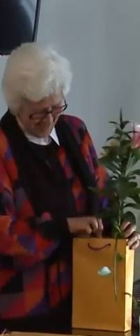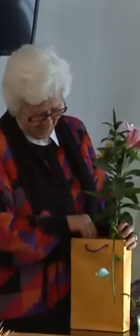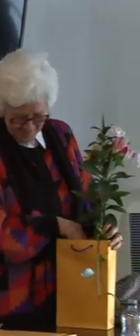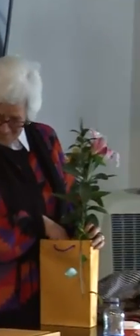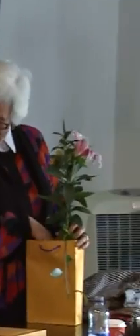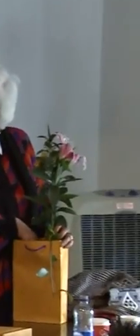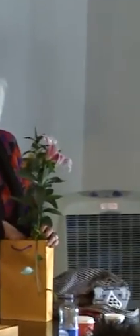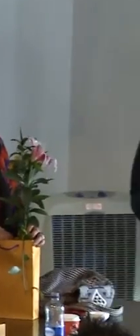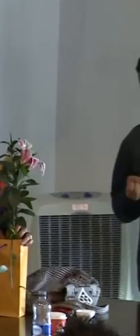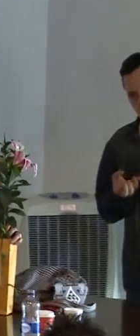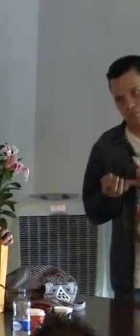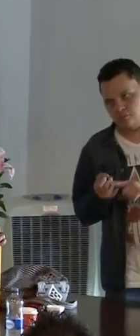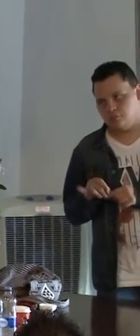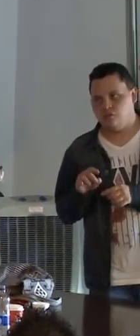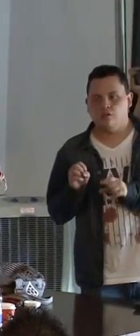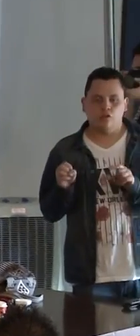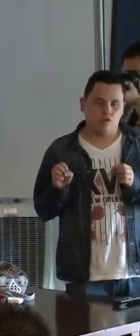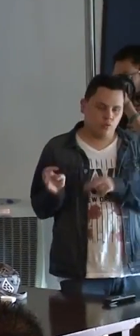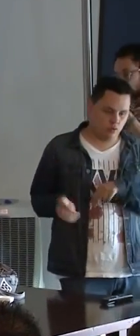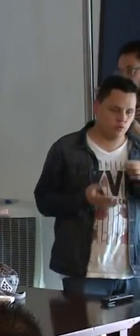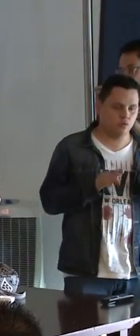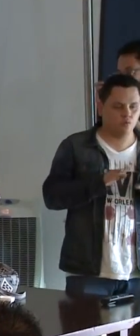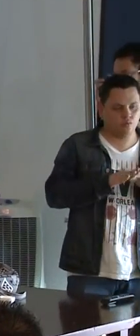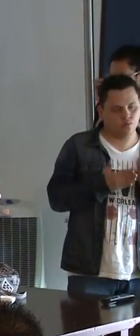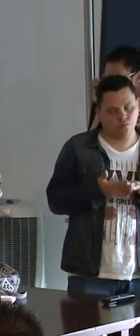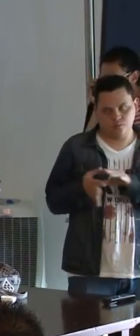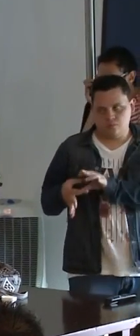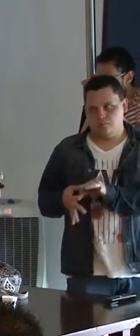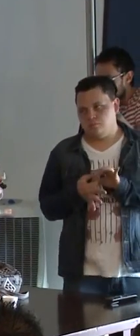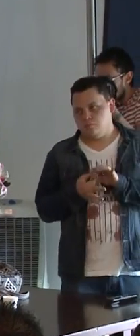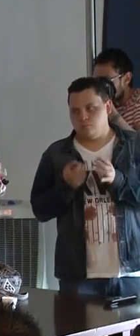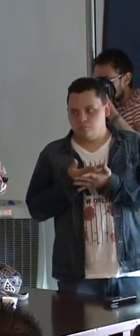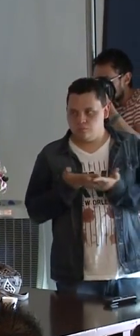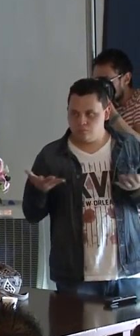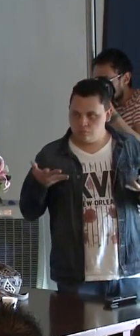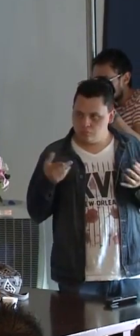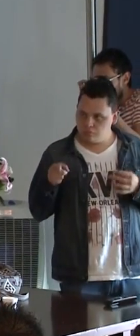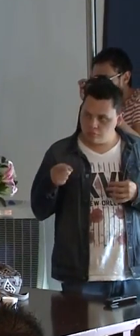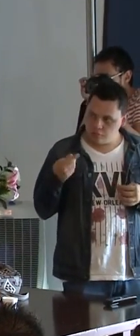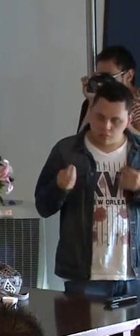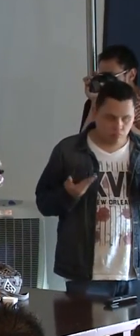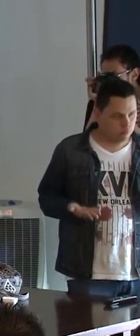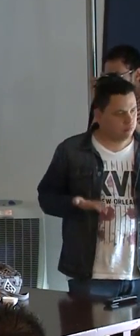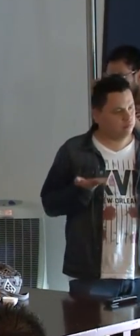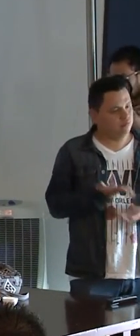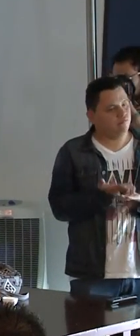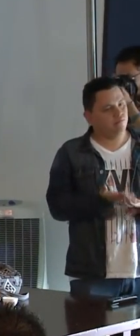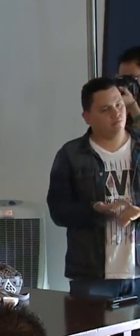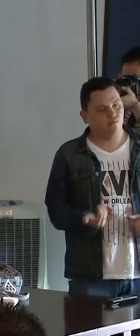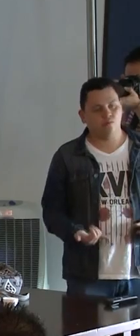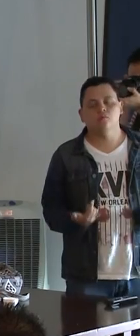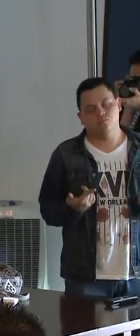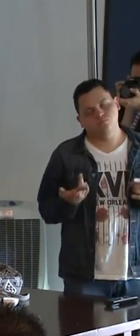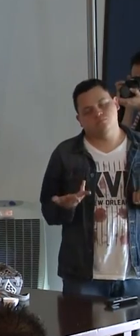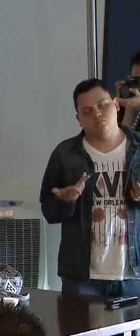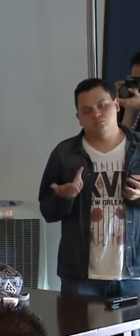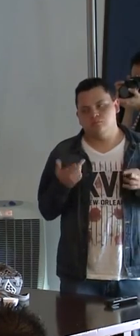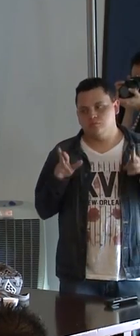la licenciatura en educación comunitaria. Entonces, muchas de estas cosas que se han planteado hoy,